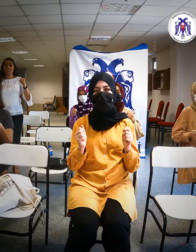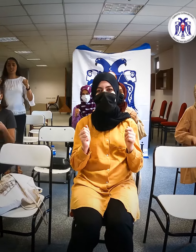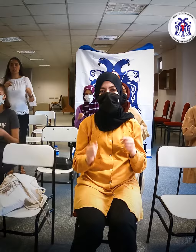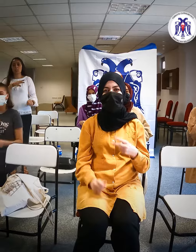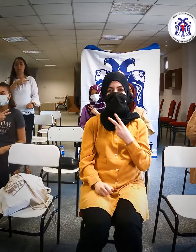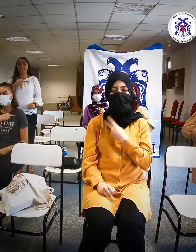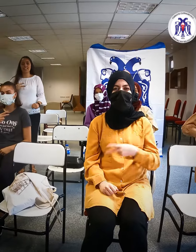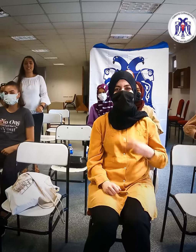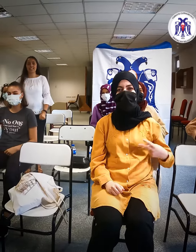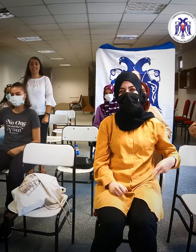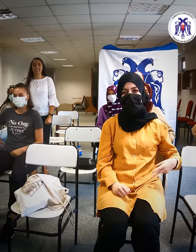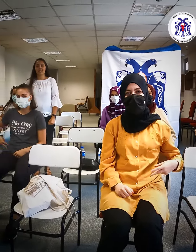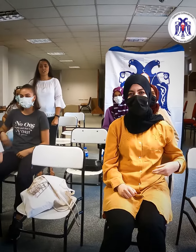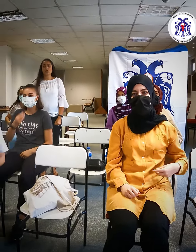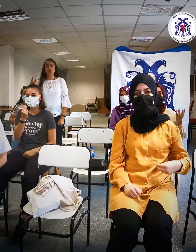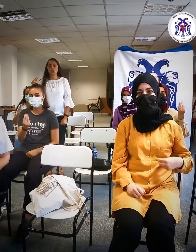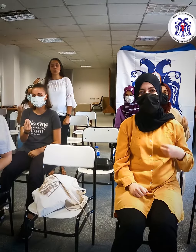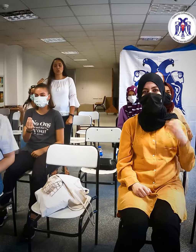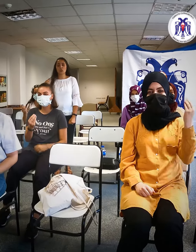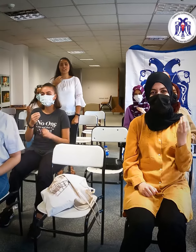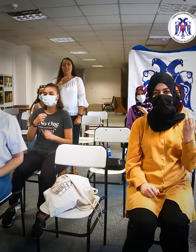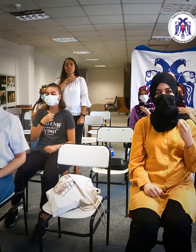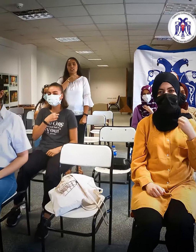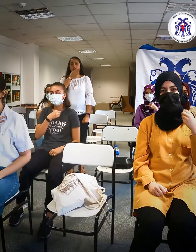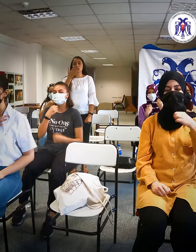Erzincan Belediyesi'ne çok